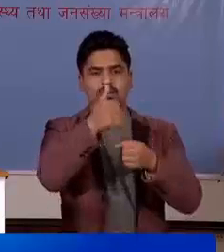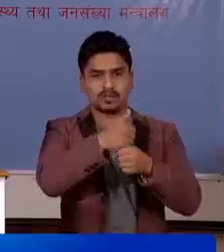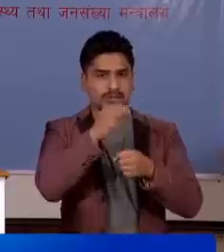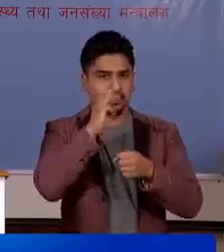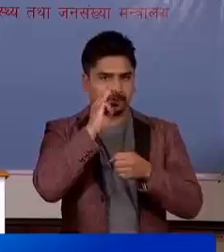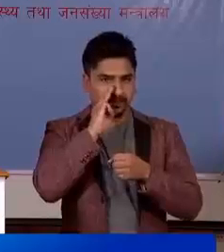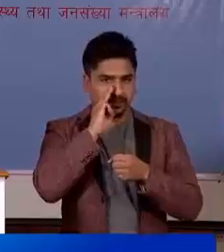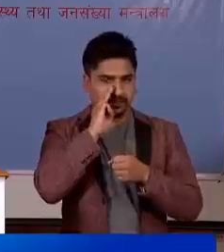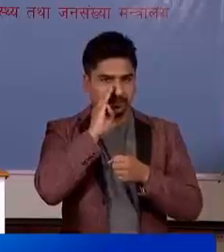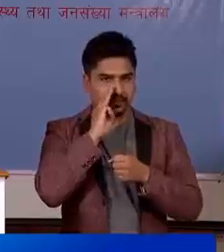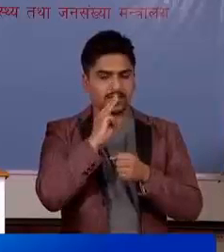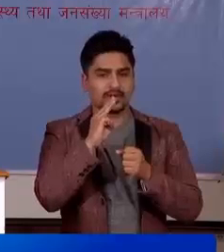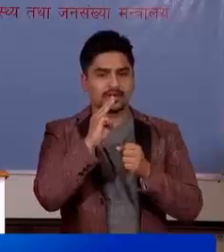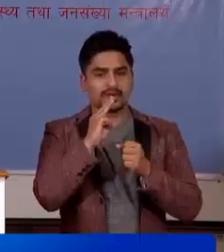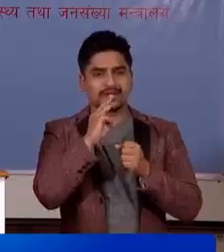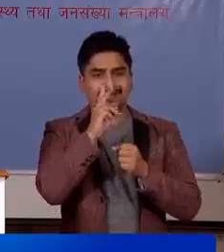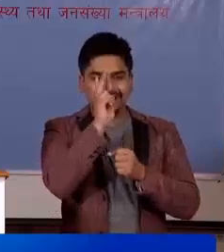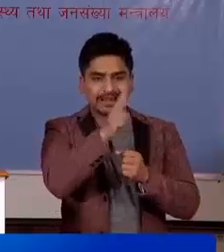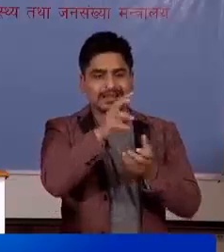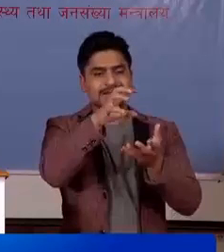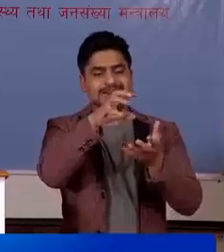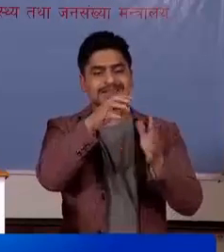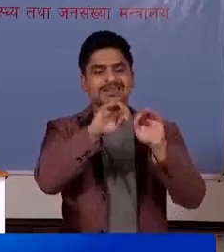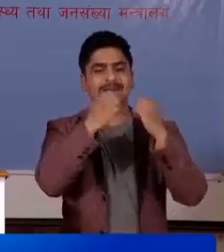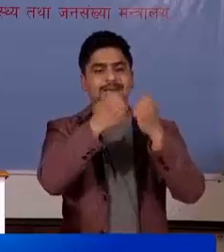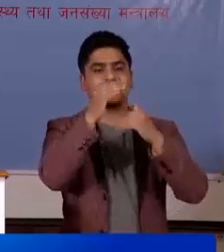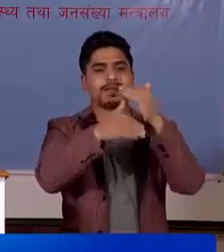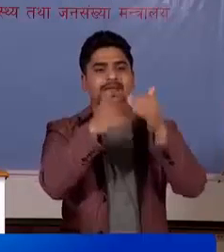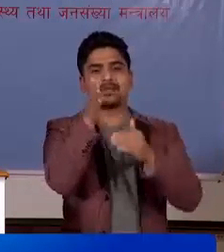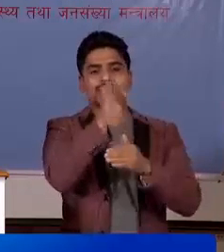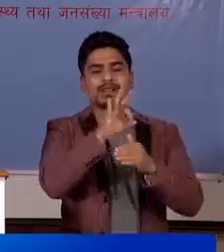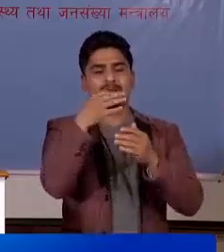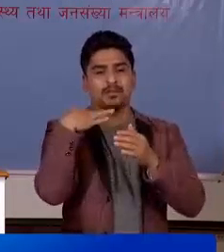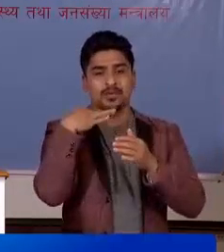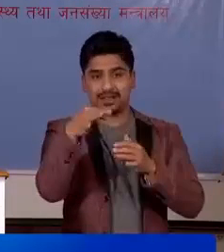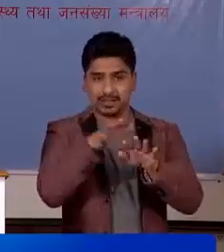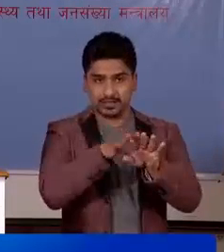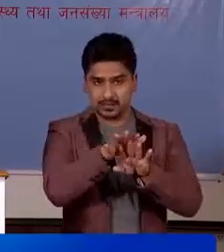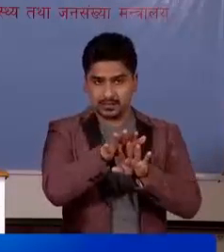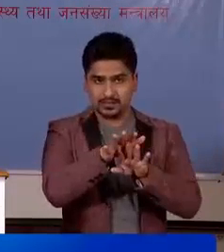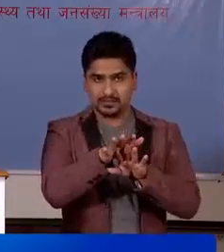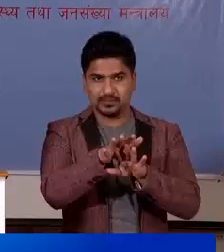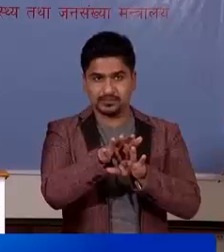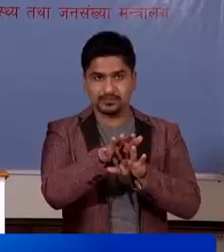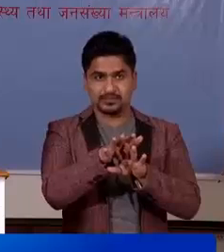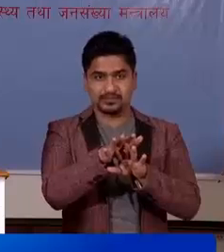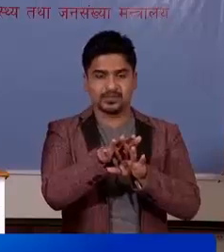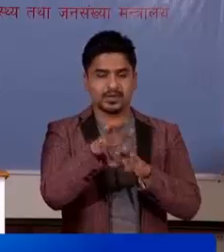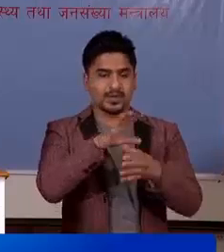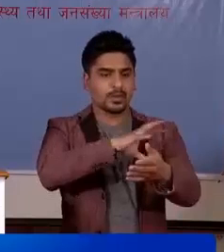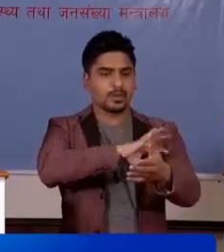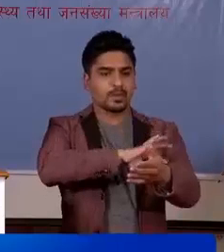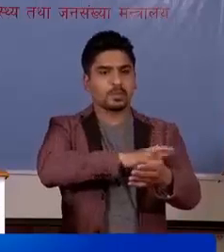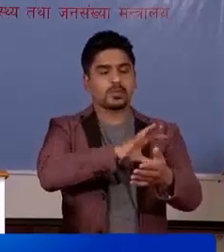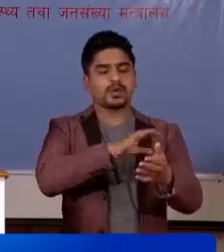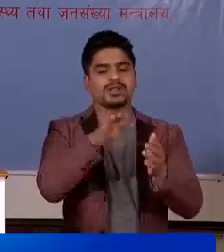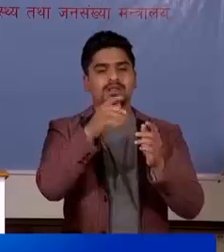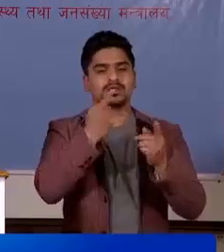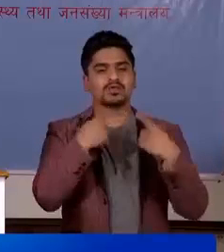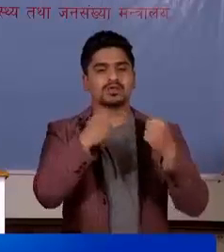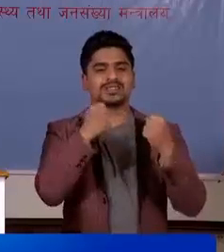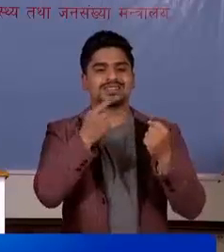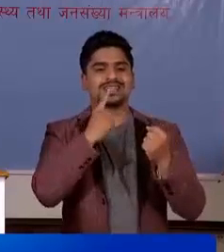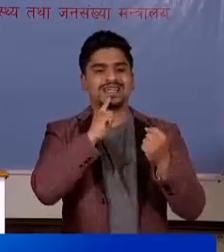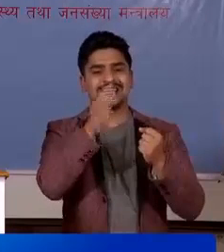ताहां का सामाजिक विकास मंत्रालाय का परतिनीदी हरू प्रदेश स्वास्ते निर्देशनालायका